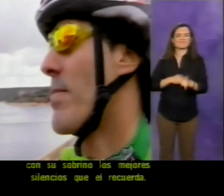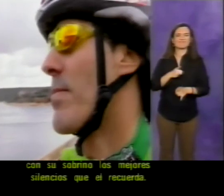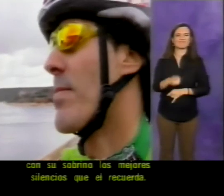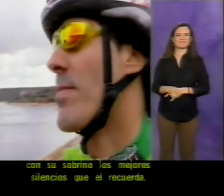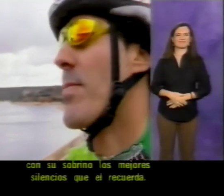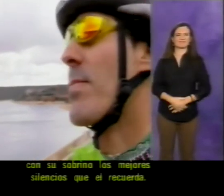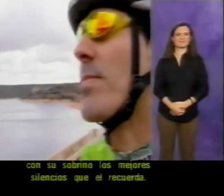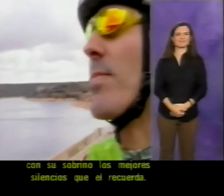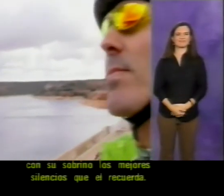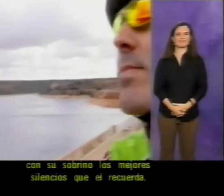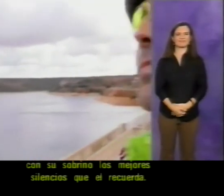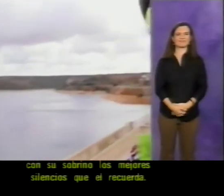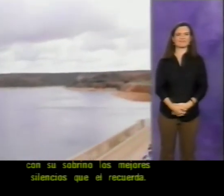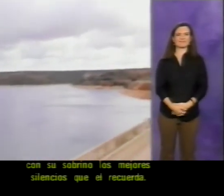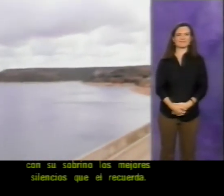Gracias.